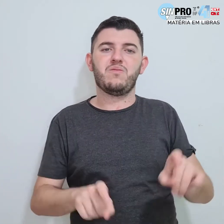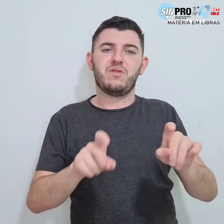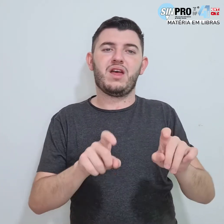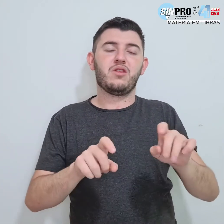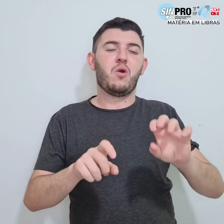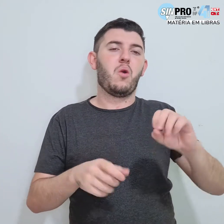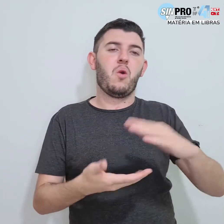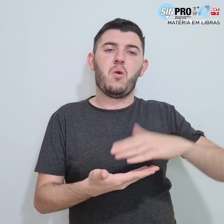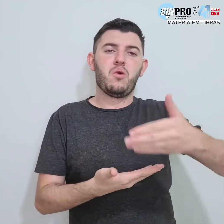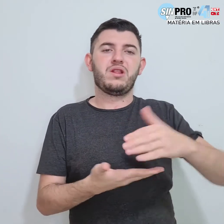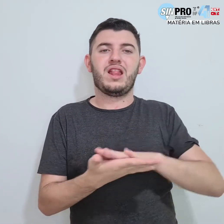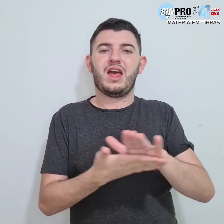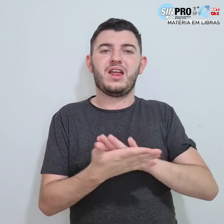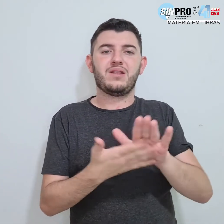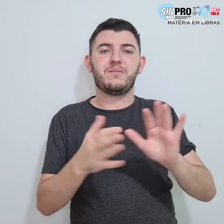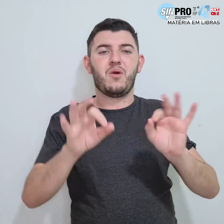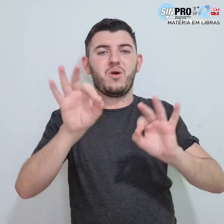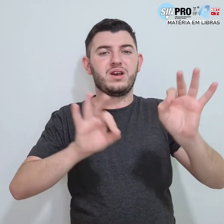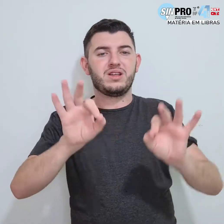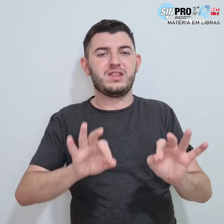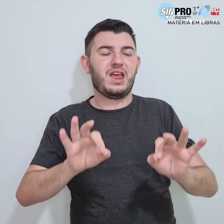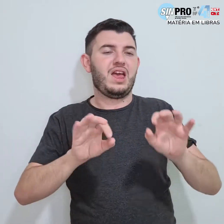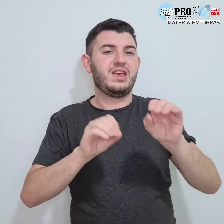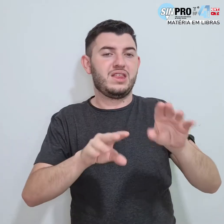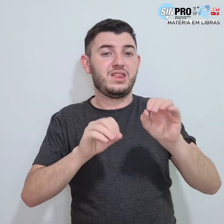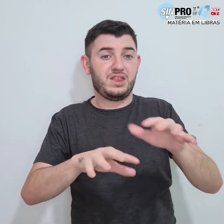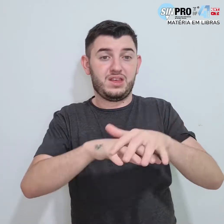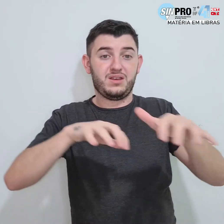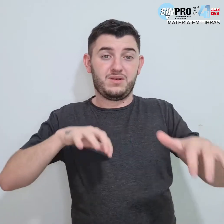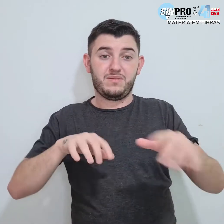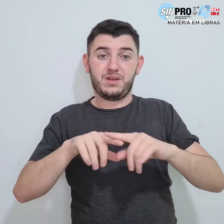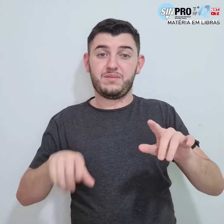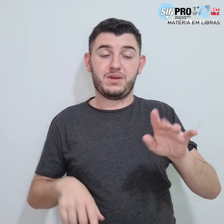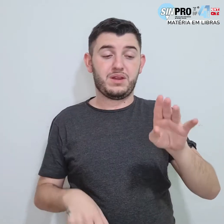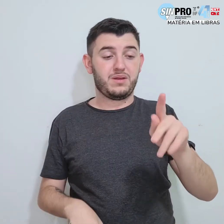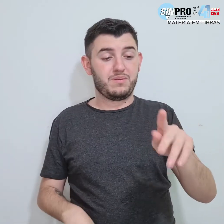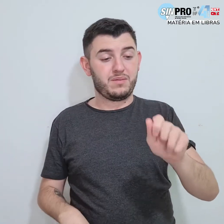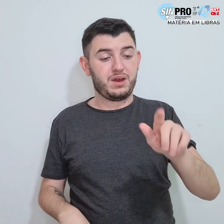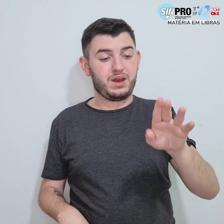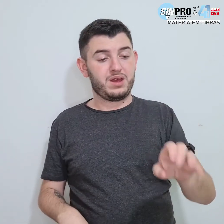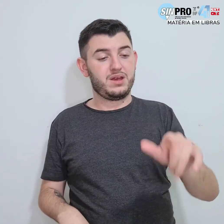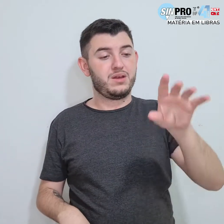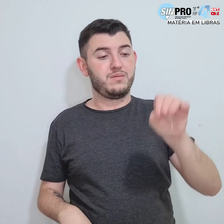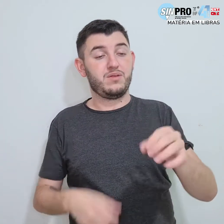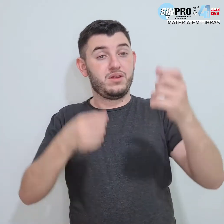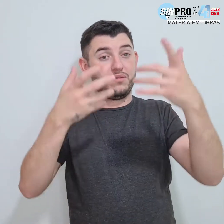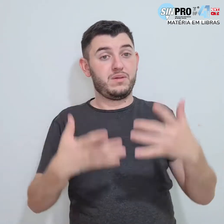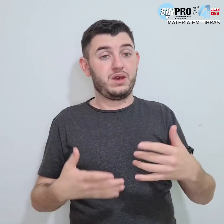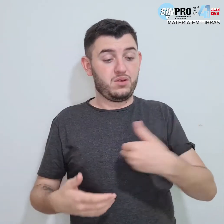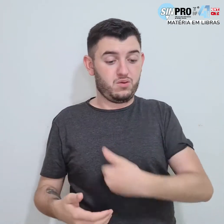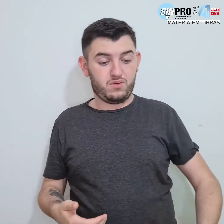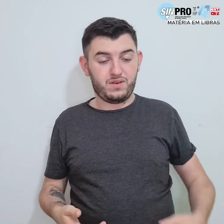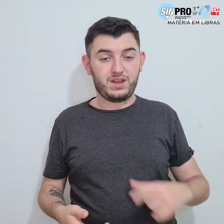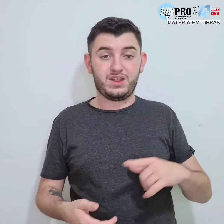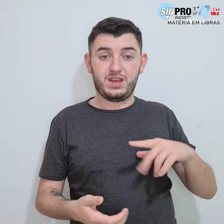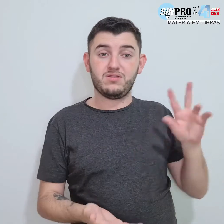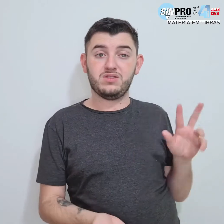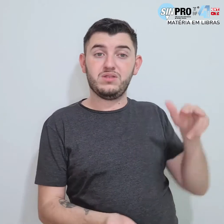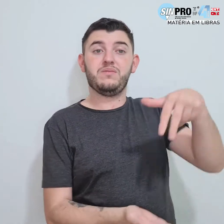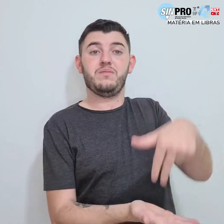remotas. Pablo Cadiani ainda lembra que os governos da Frente Ampla, sempre com a participação de Mujica,